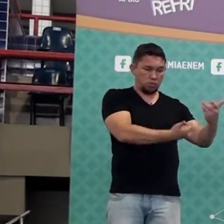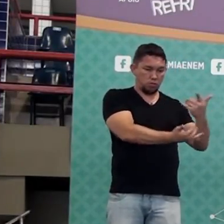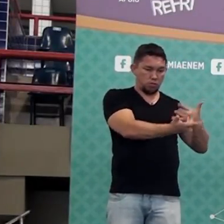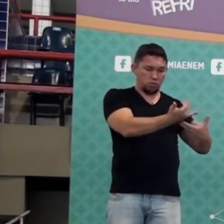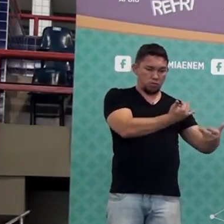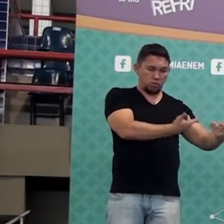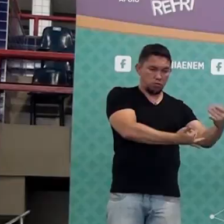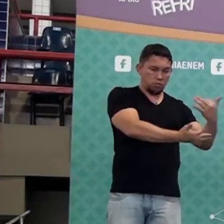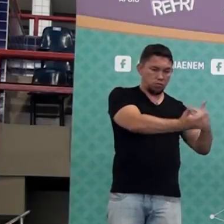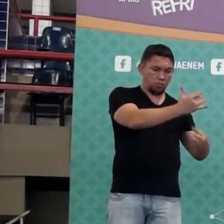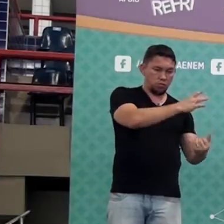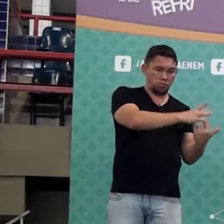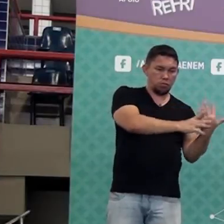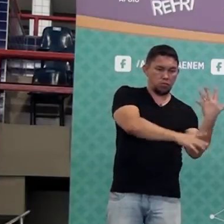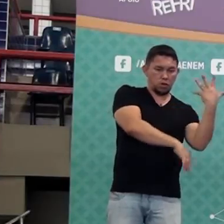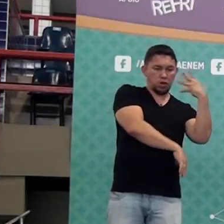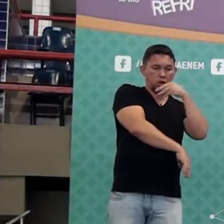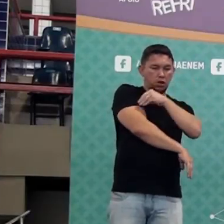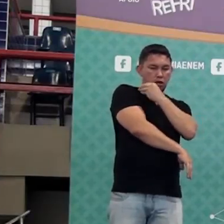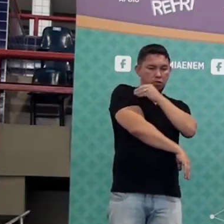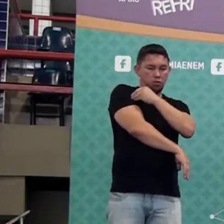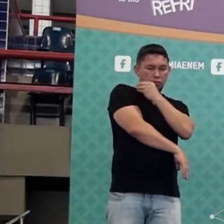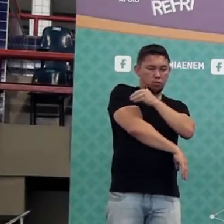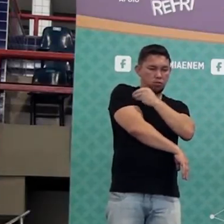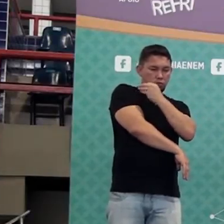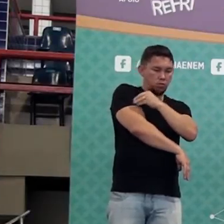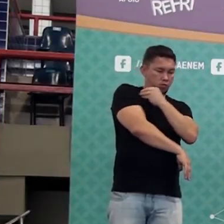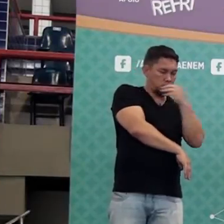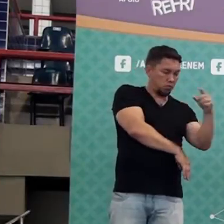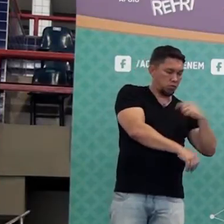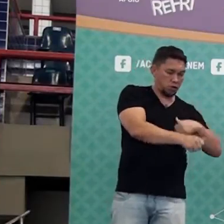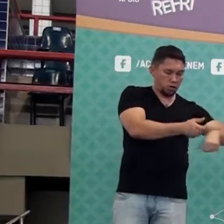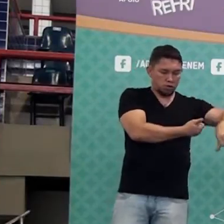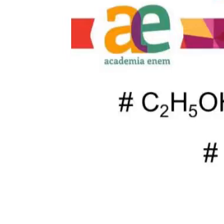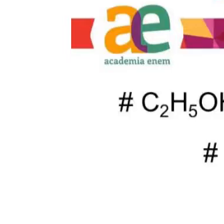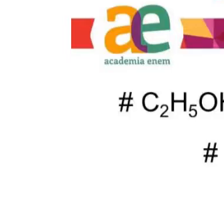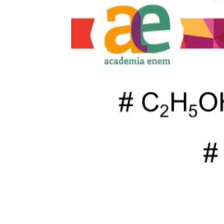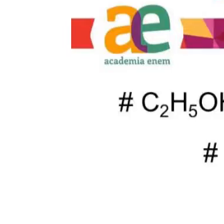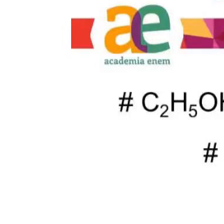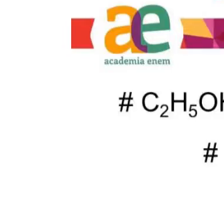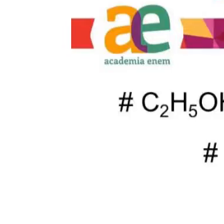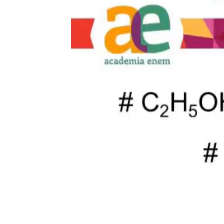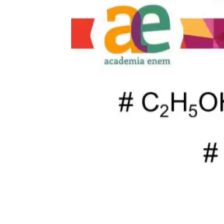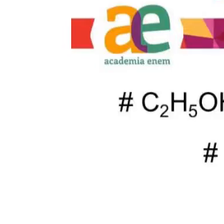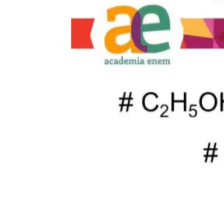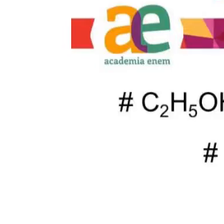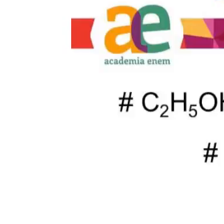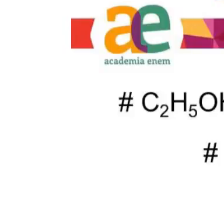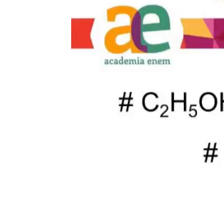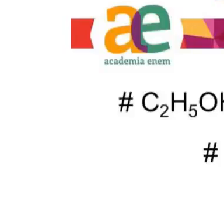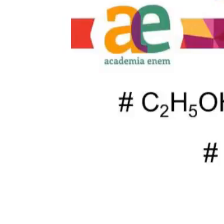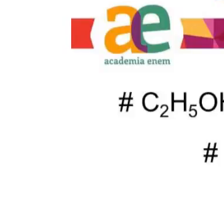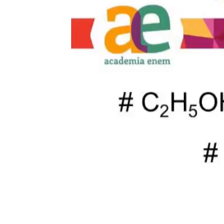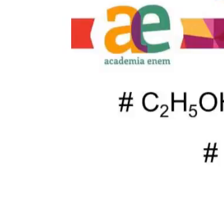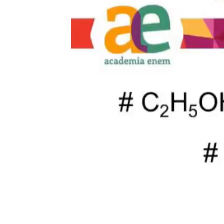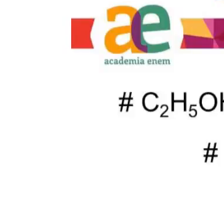vai produzir o quê? Um álcool. Então é produzido o etanol, está aí a formulazinha dele,